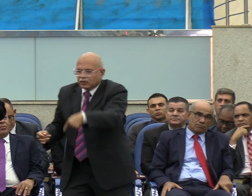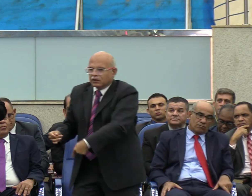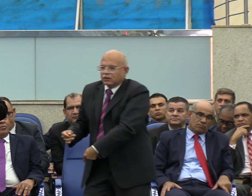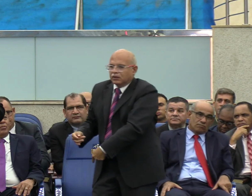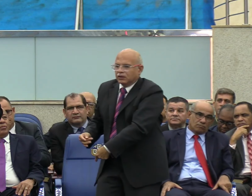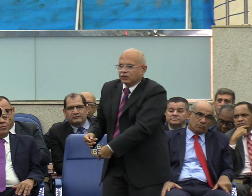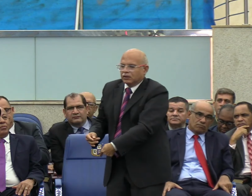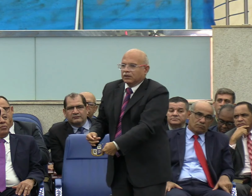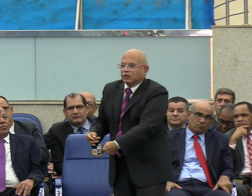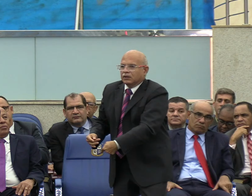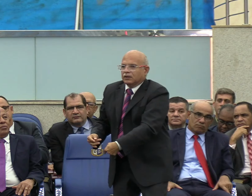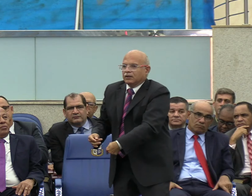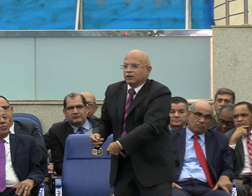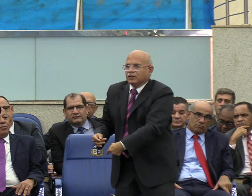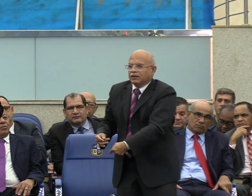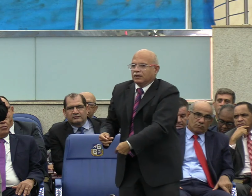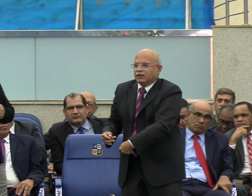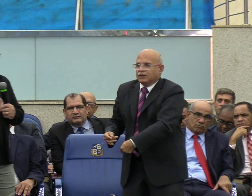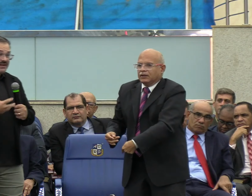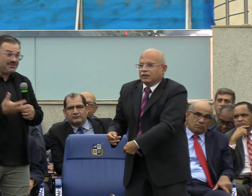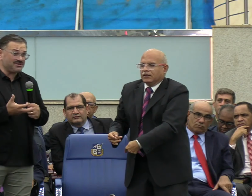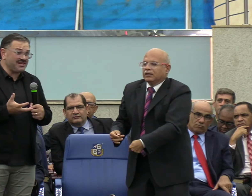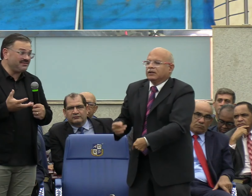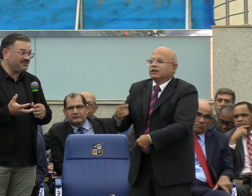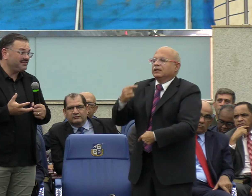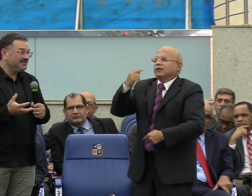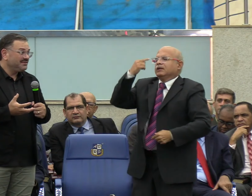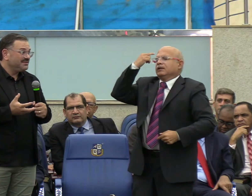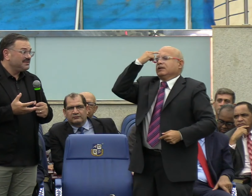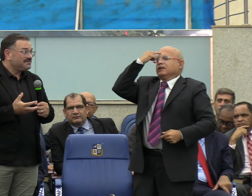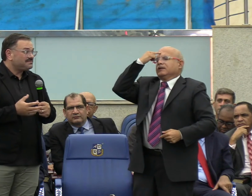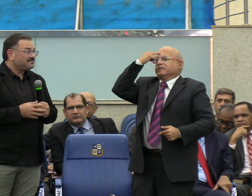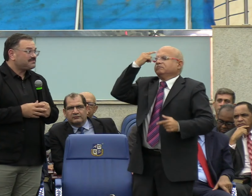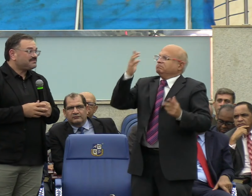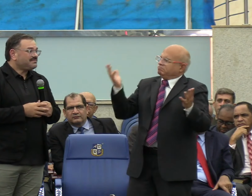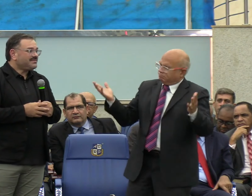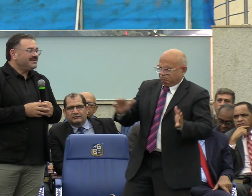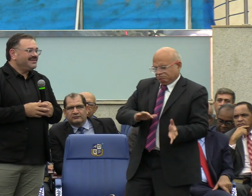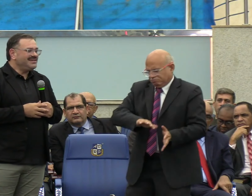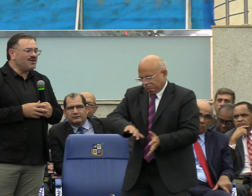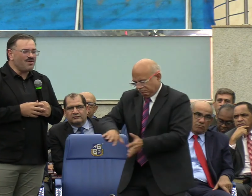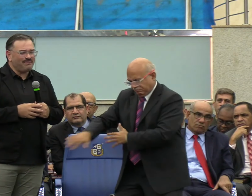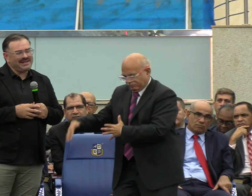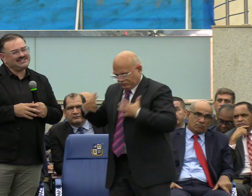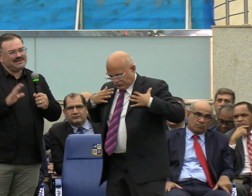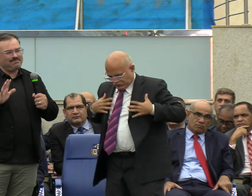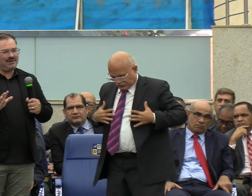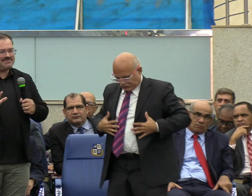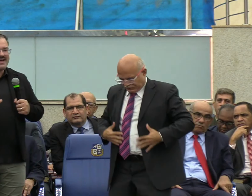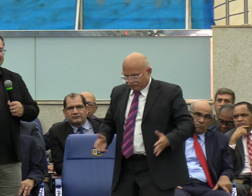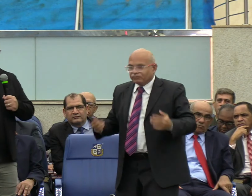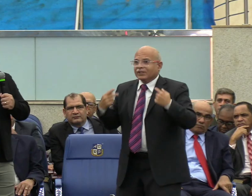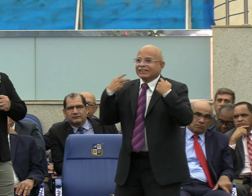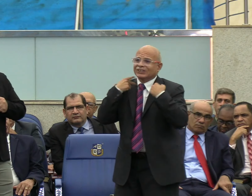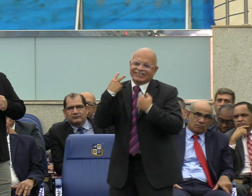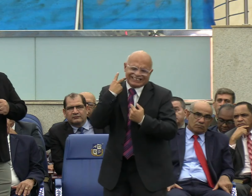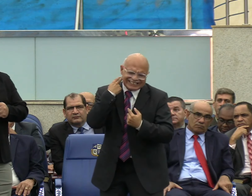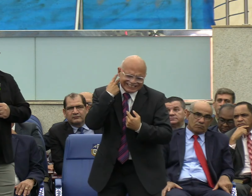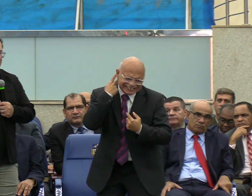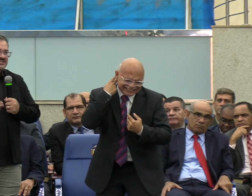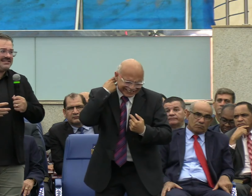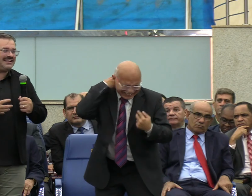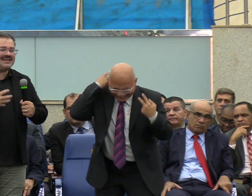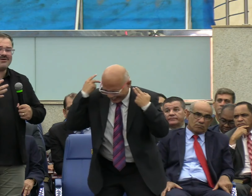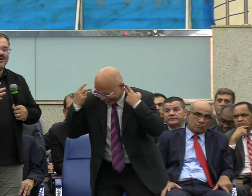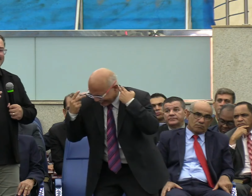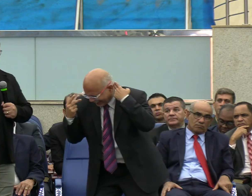entender a palavra de Deus. Era o Espírito Santo. E eu compreendi, pois bem, então entendi, e a